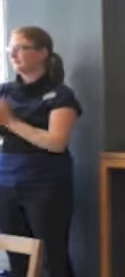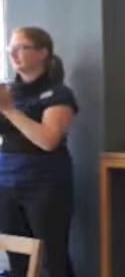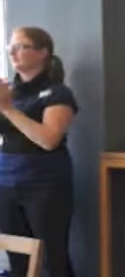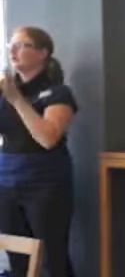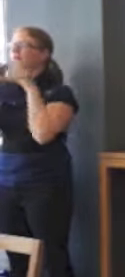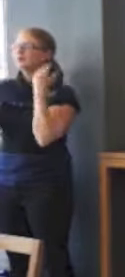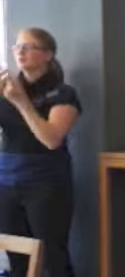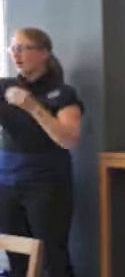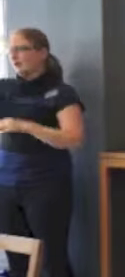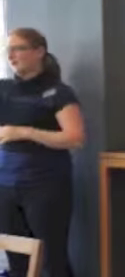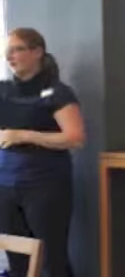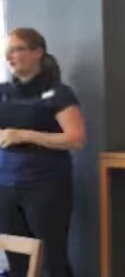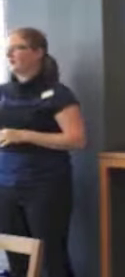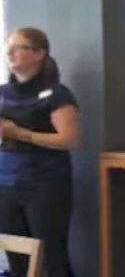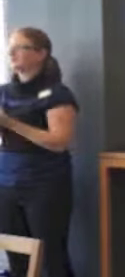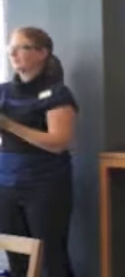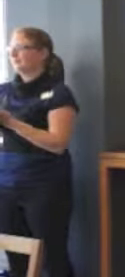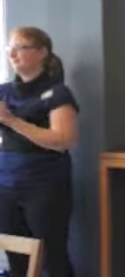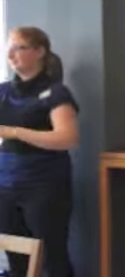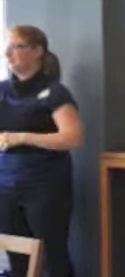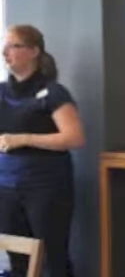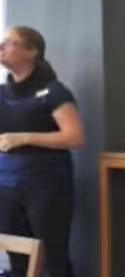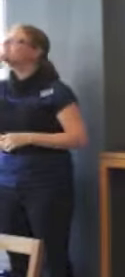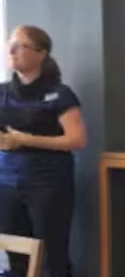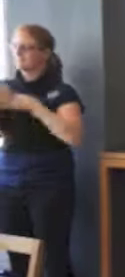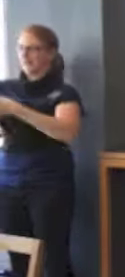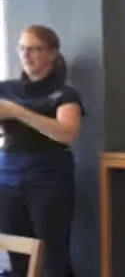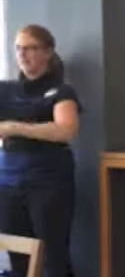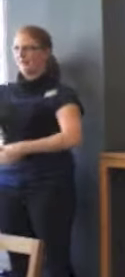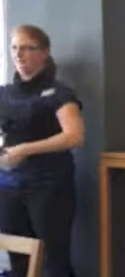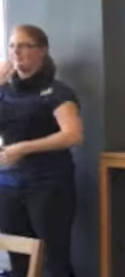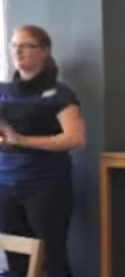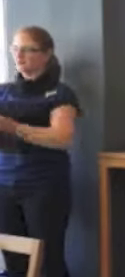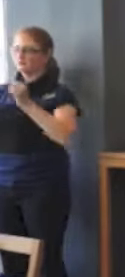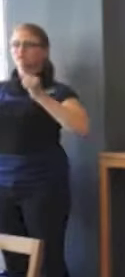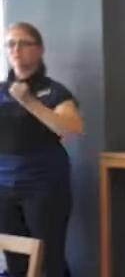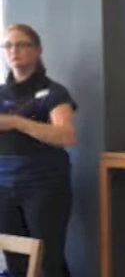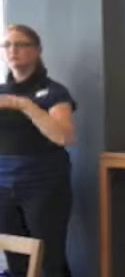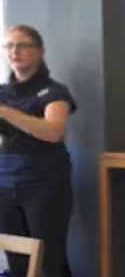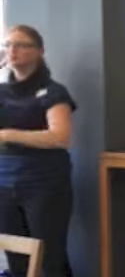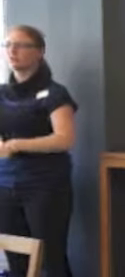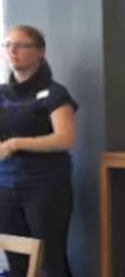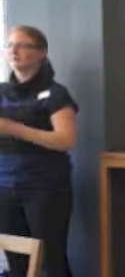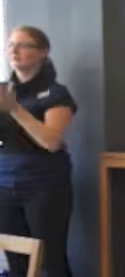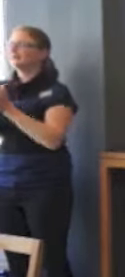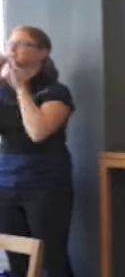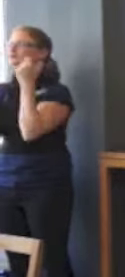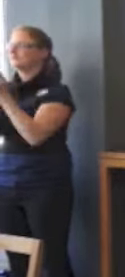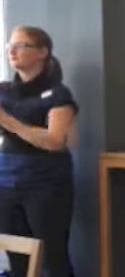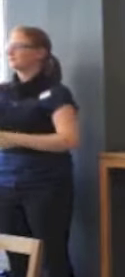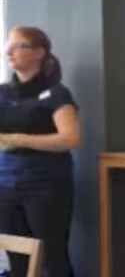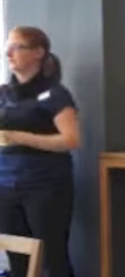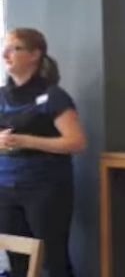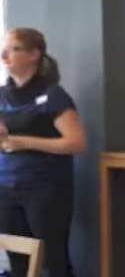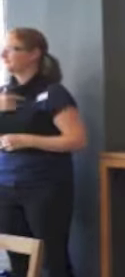och social innovation. Vem är ledare? Vem ska ta ledarskap i utvecklingen av socialt företagande?